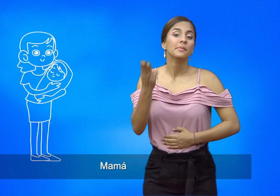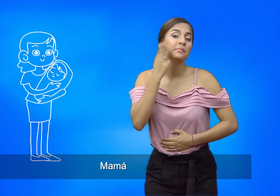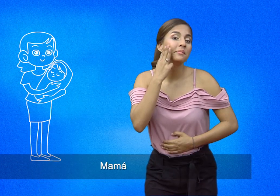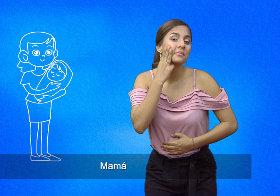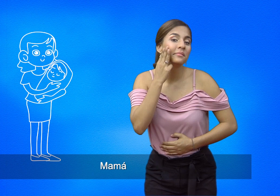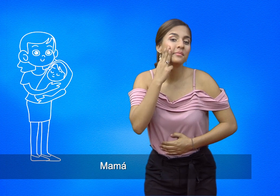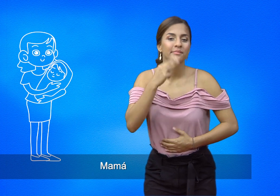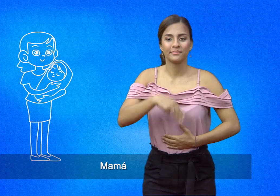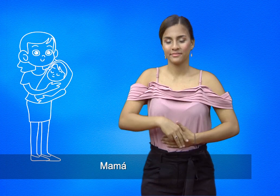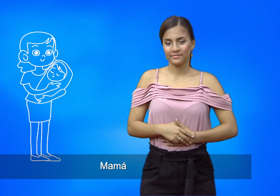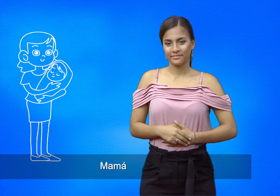mama